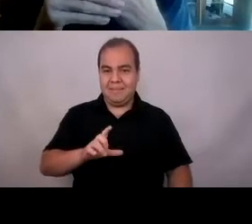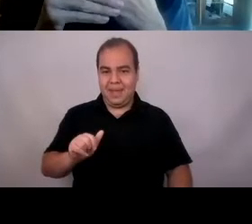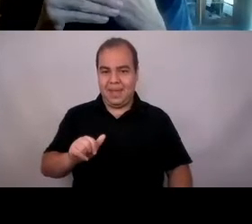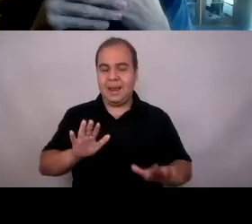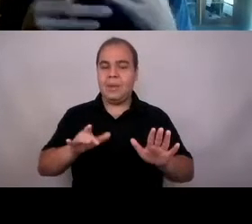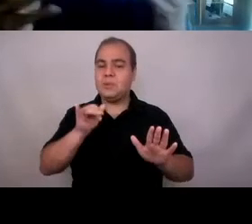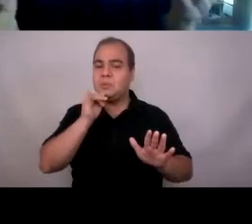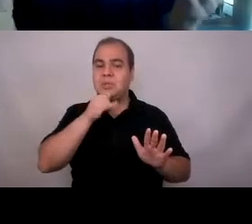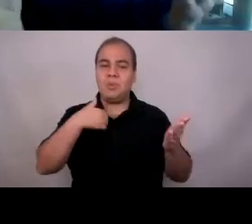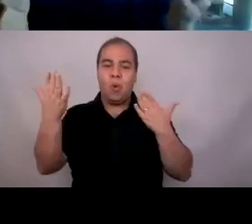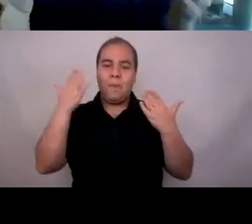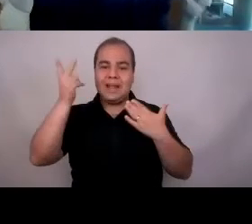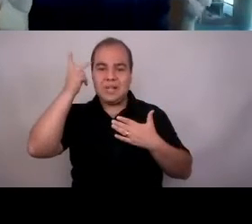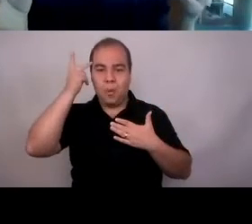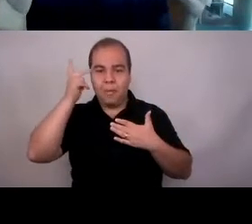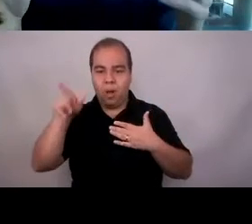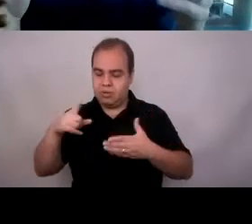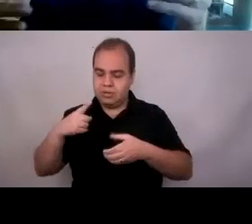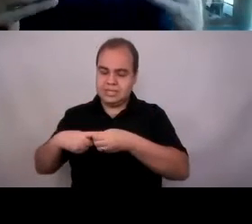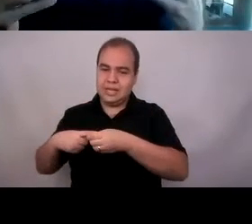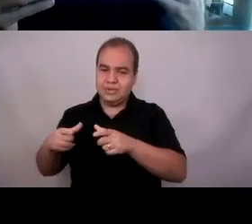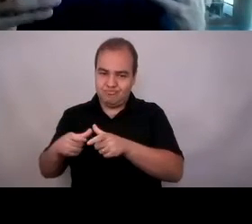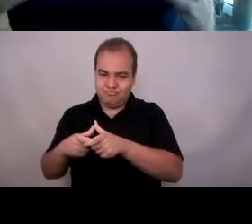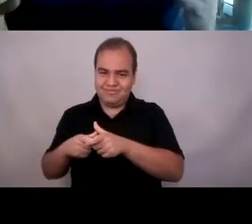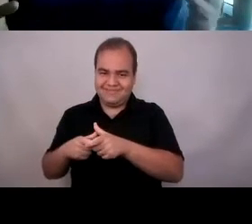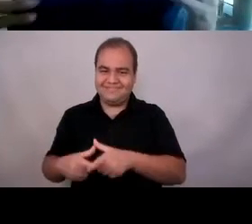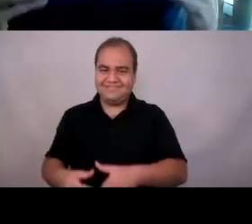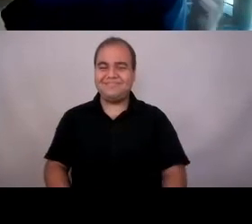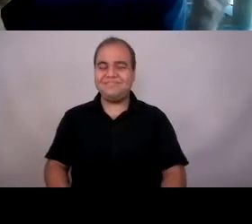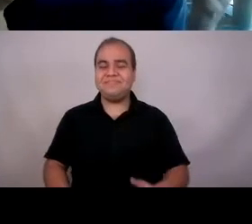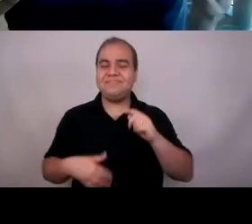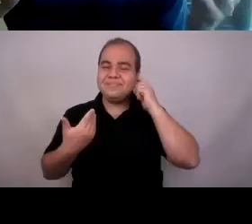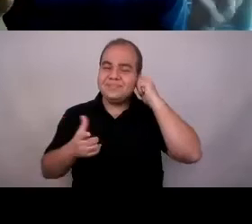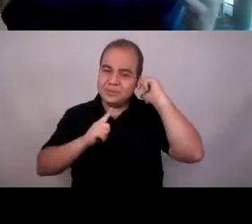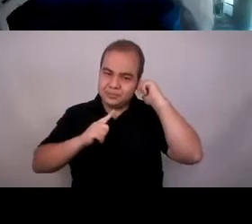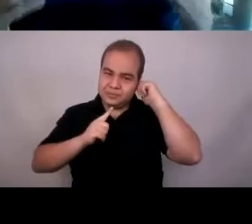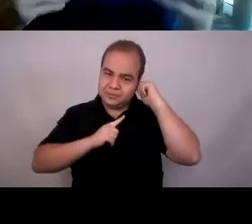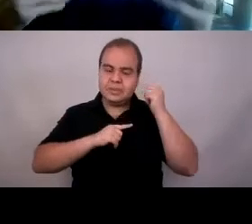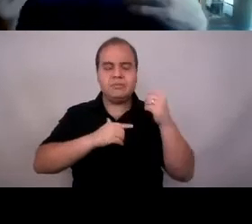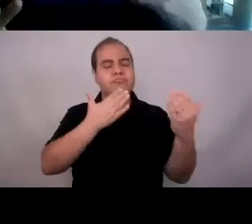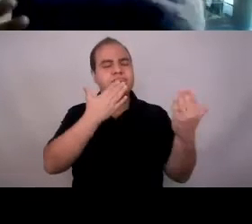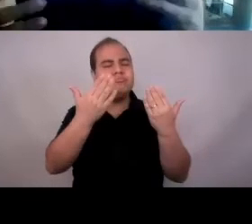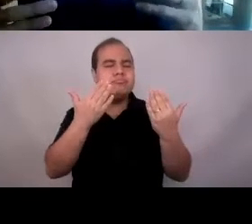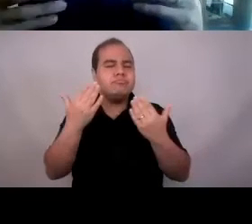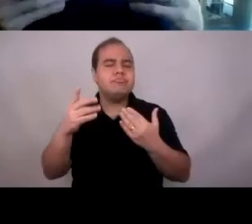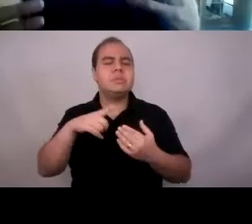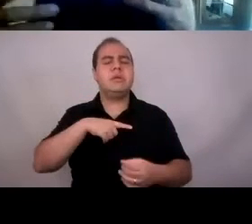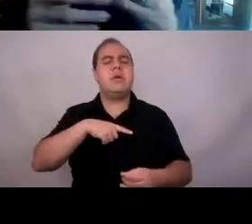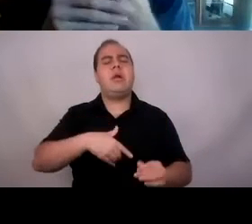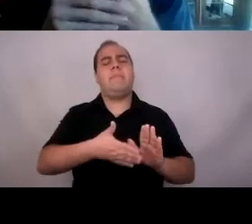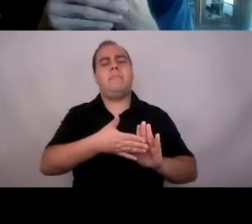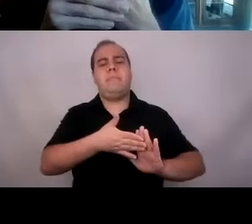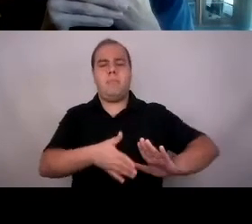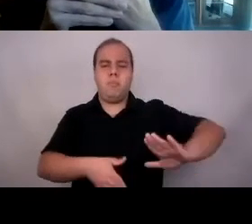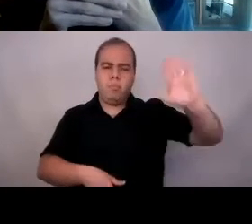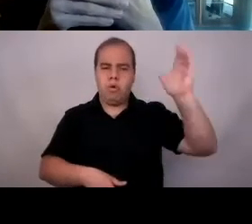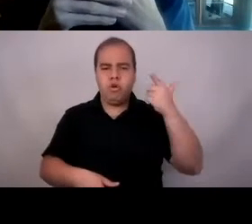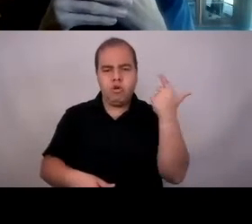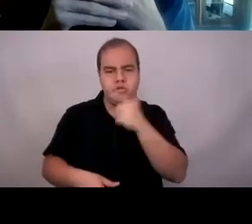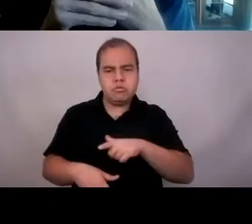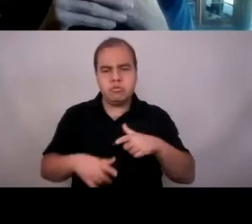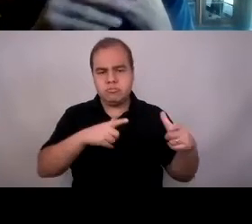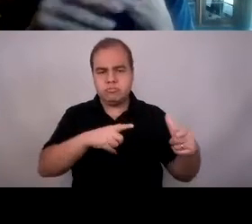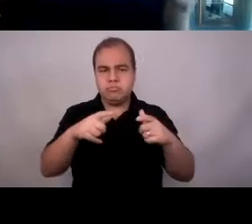pequena. E aí a gente, então, tem essa proposta da cidade acolher os projetos dos